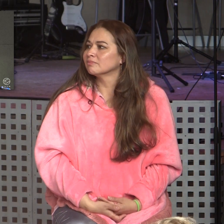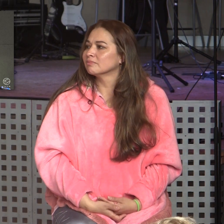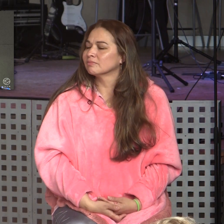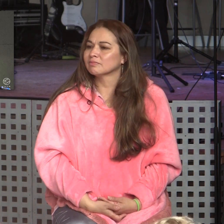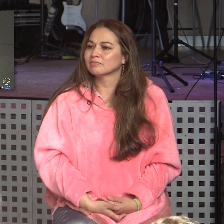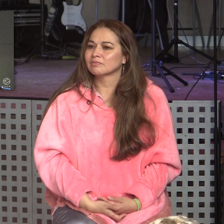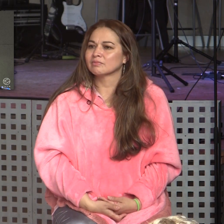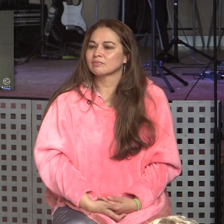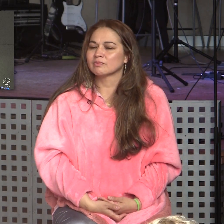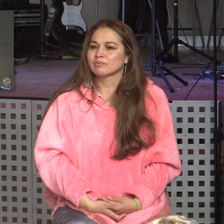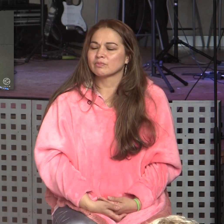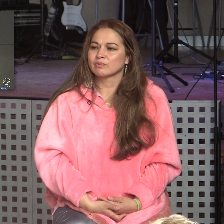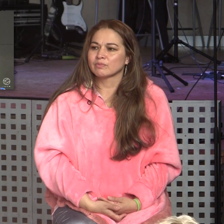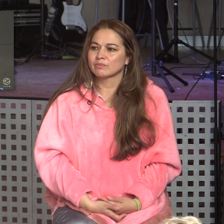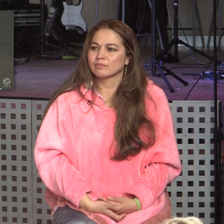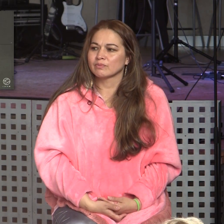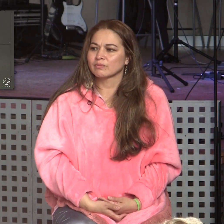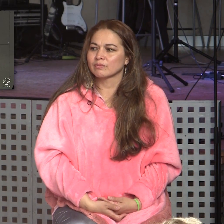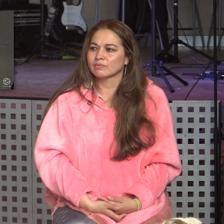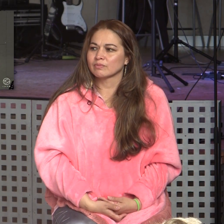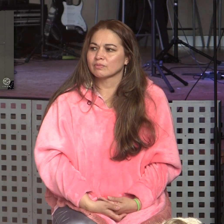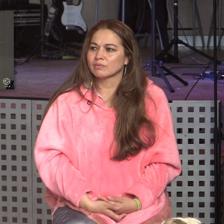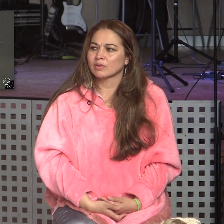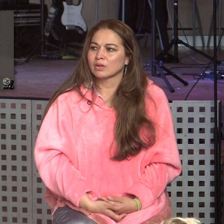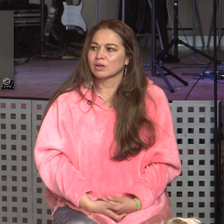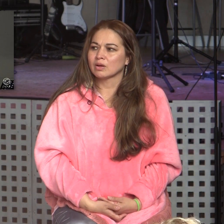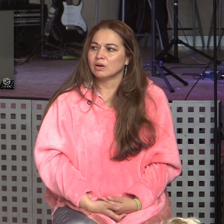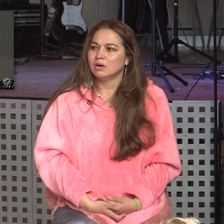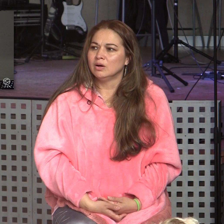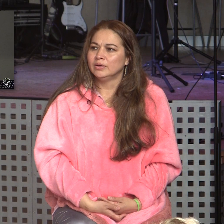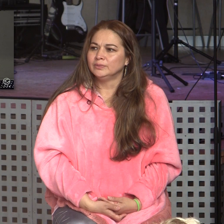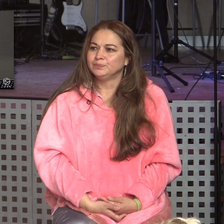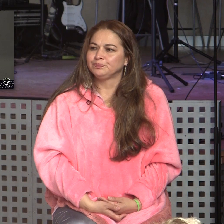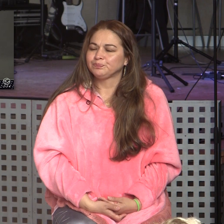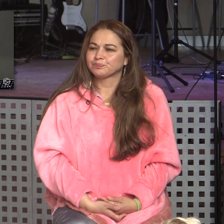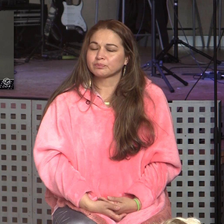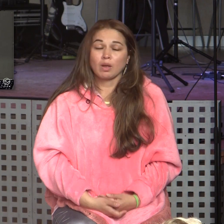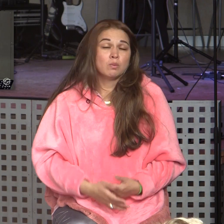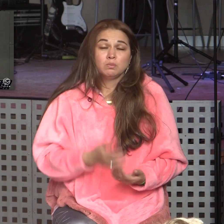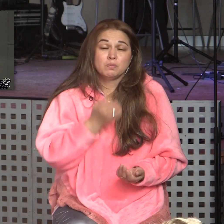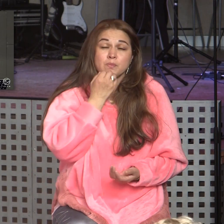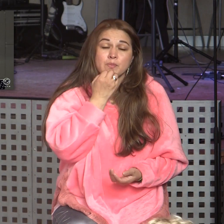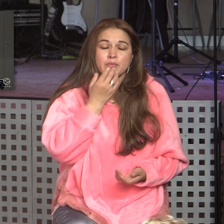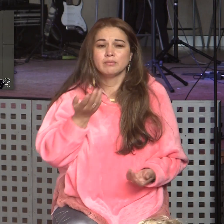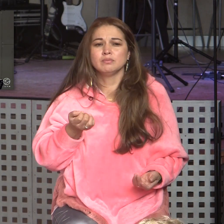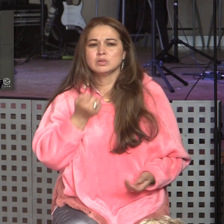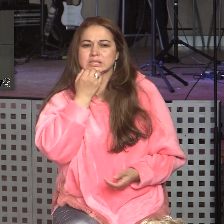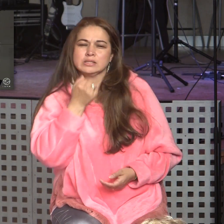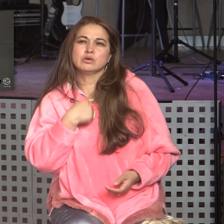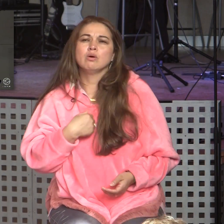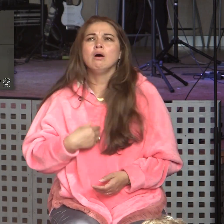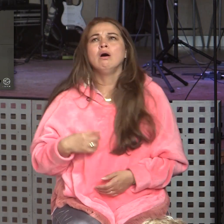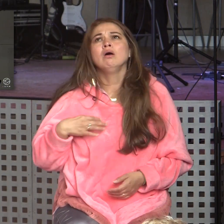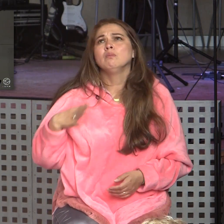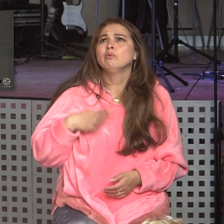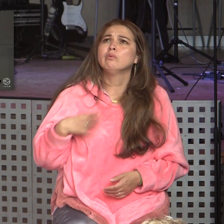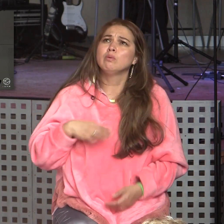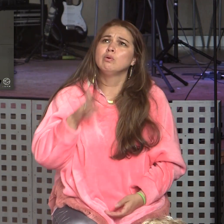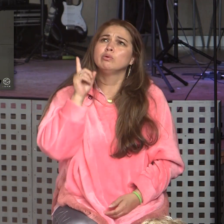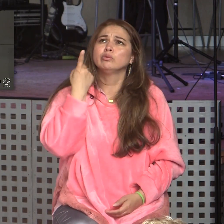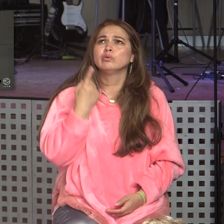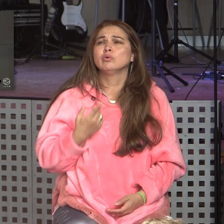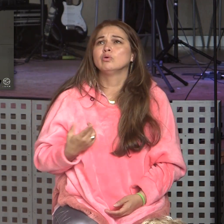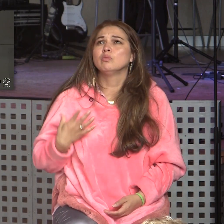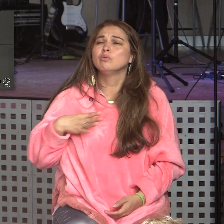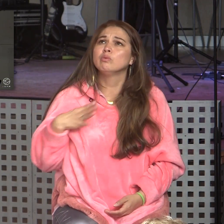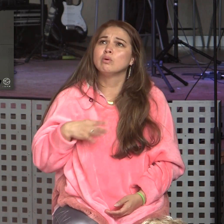convencer a Dios para que Él haga algo en mi vida y manifieste su poder. No, es que